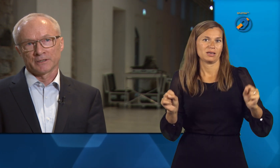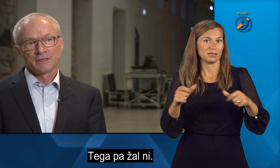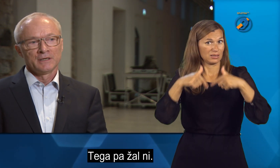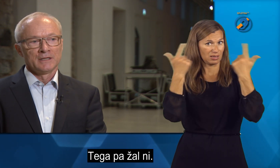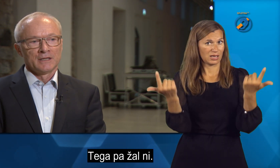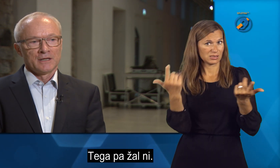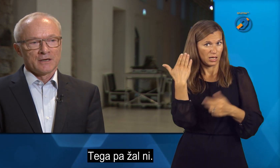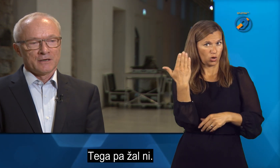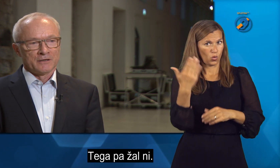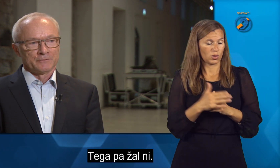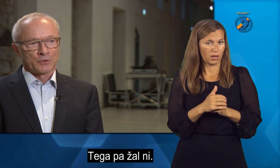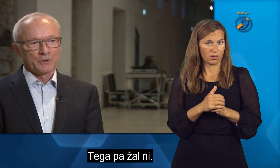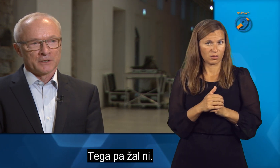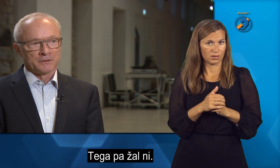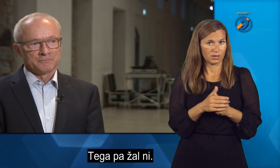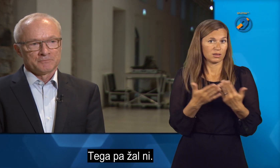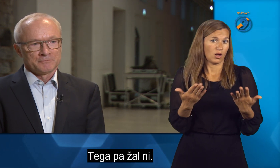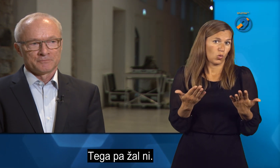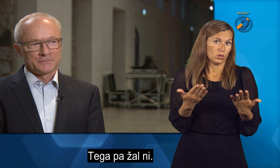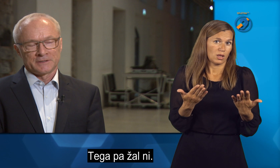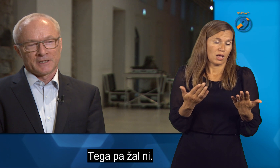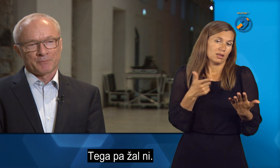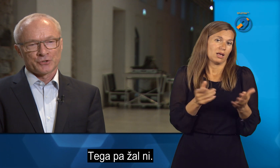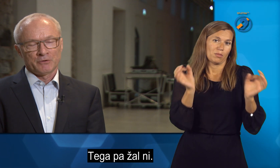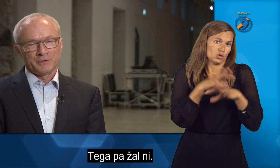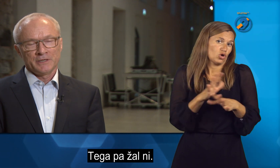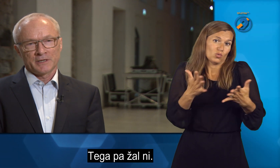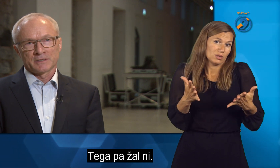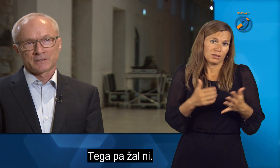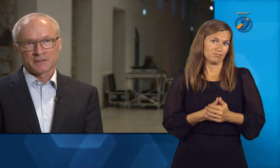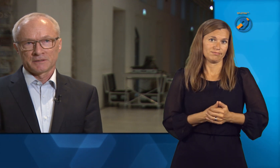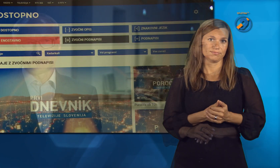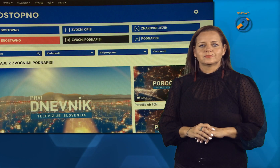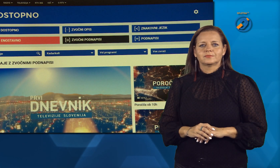roke, tako da tega pa žal ni.